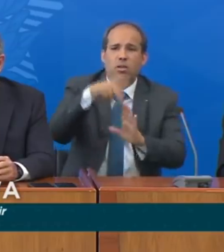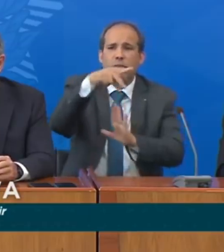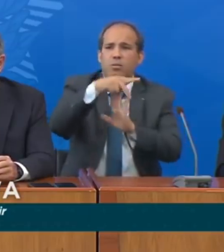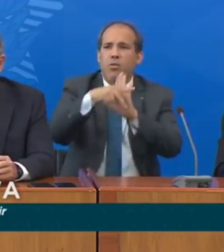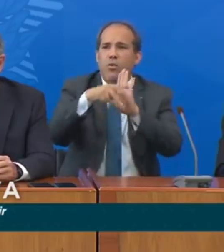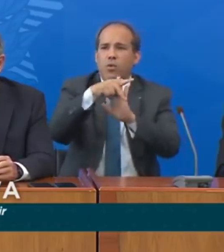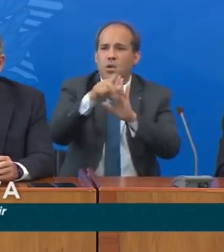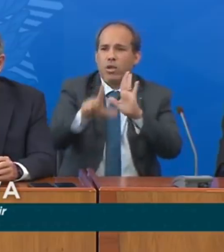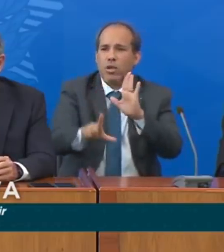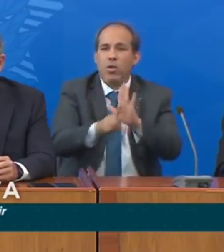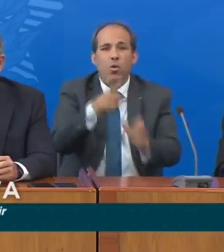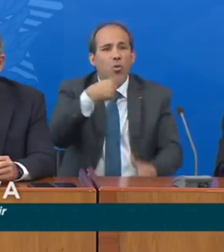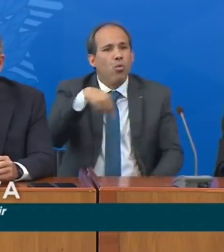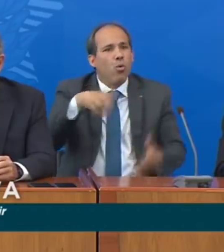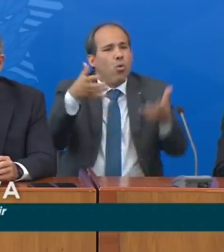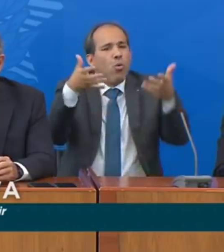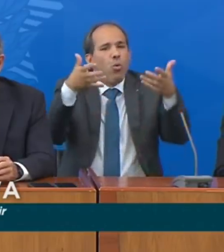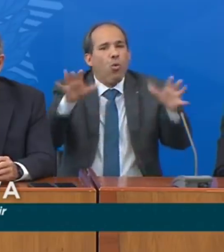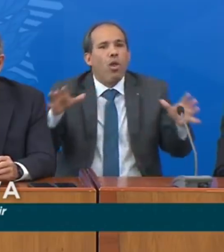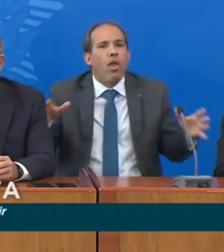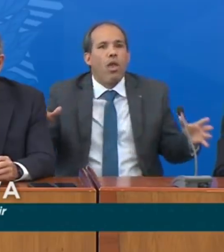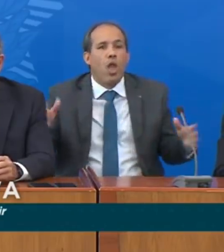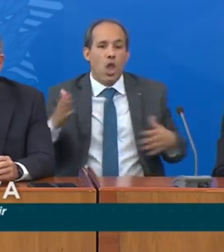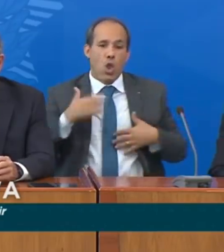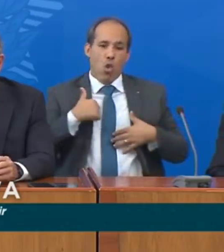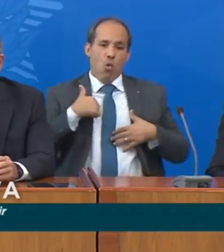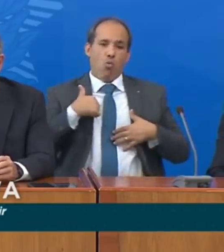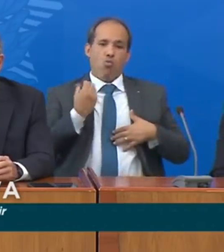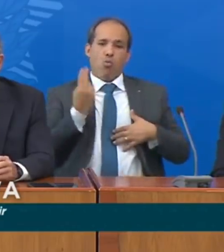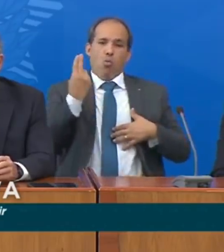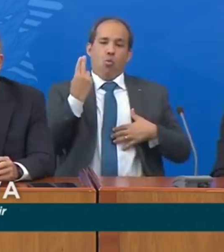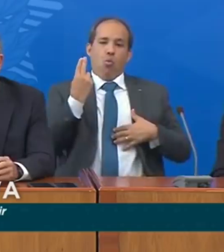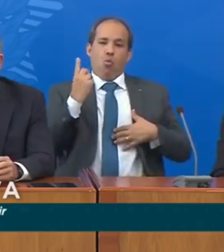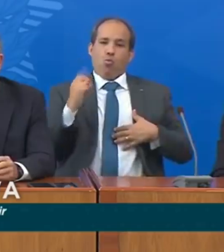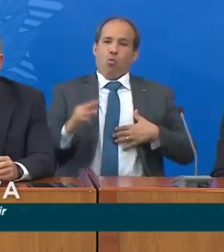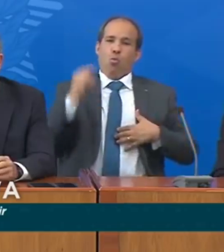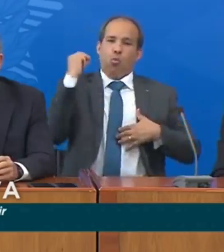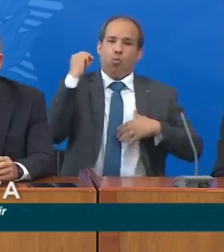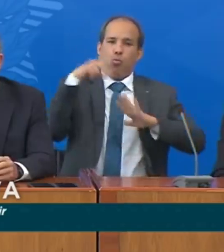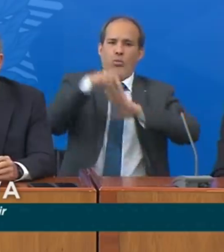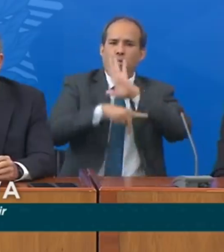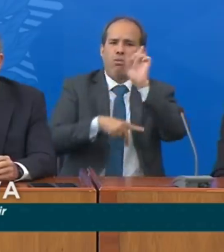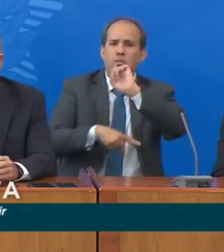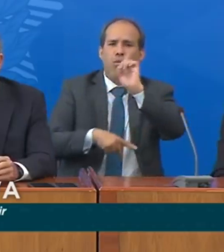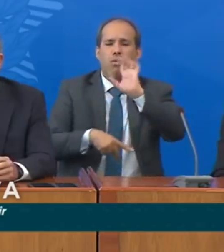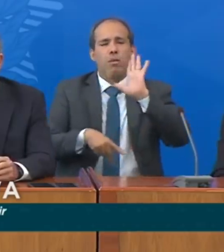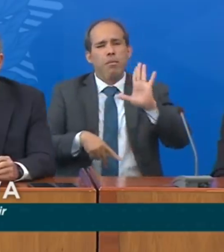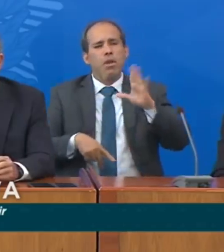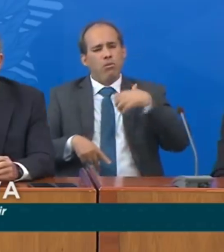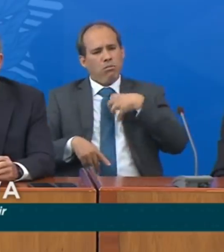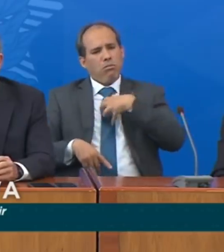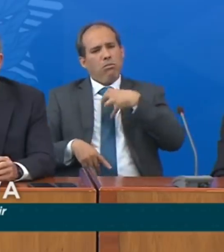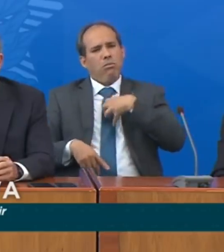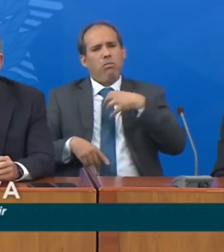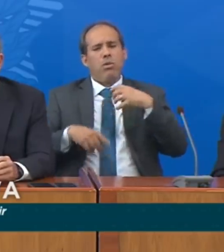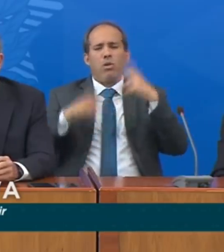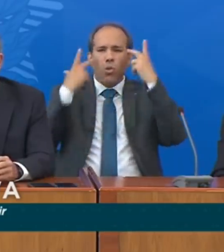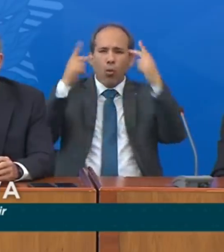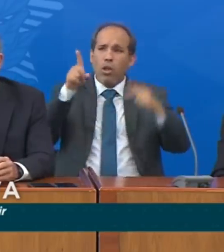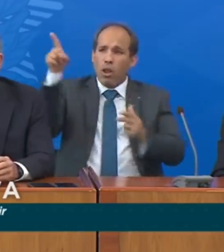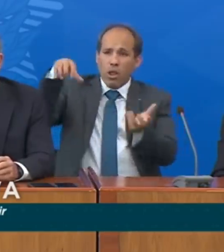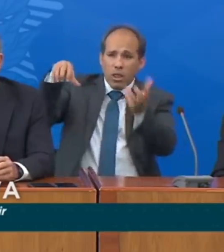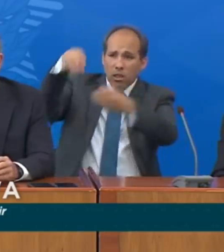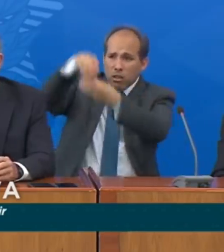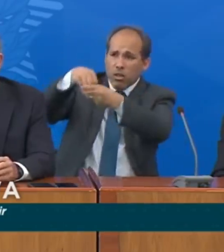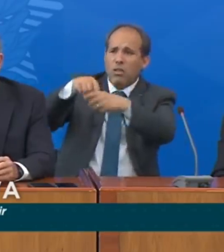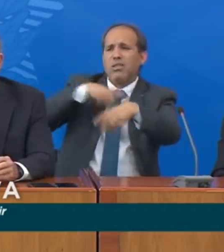não queremos a paternidade. O ideal até é que nós fiquemos tranquilos, o parlamento tenha ideias. Lá tem muito mais gente